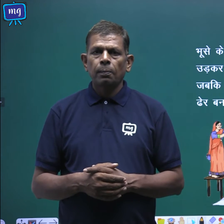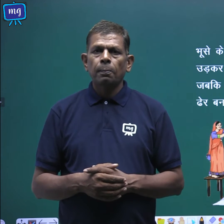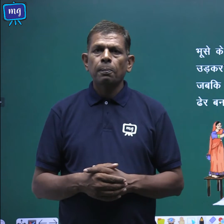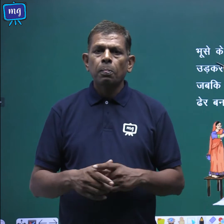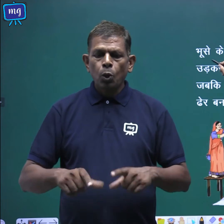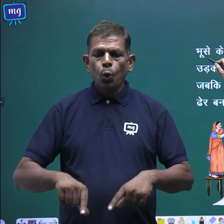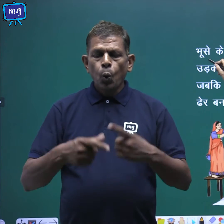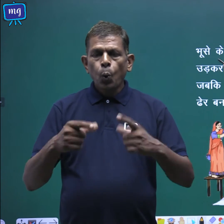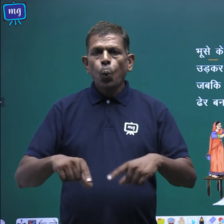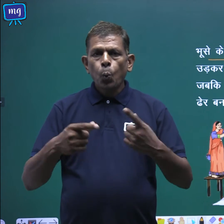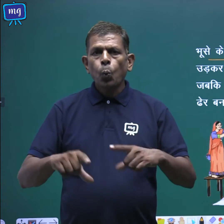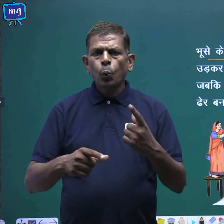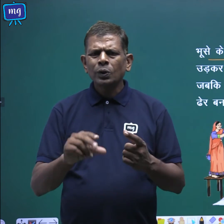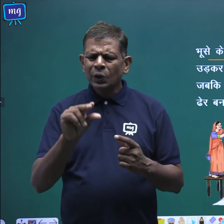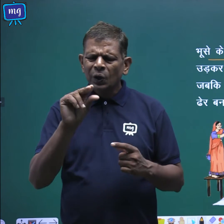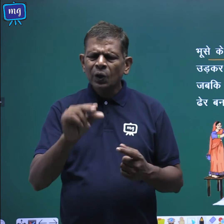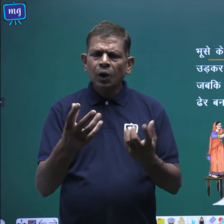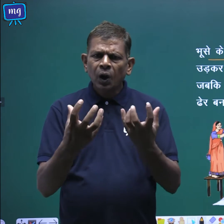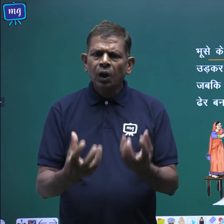भूसे के हल्के कण